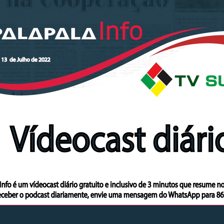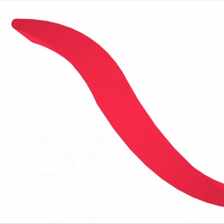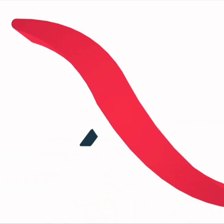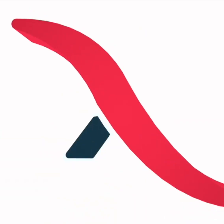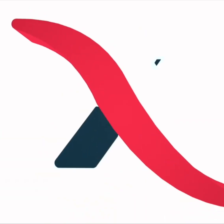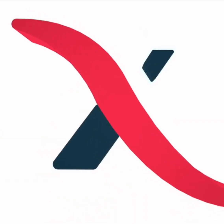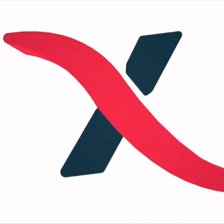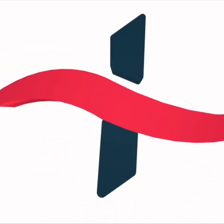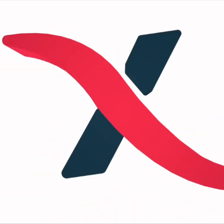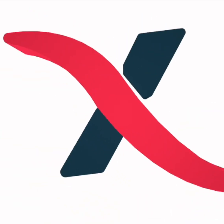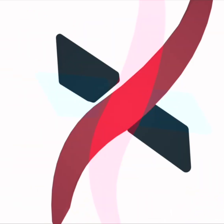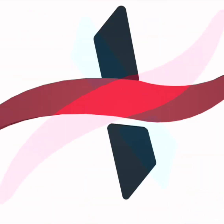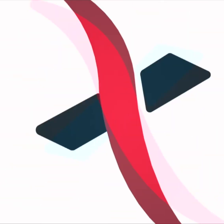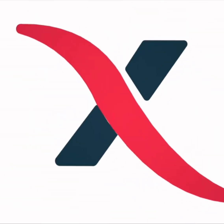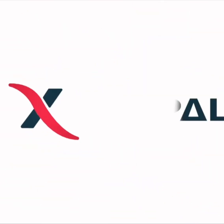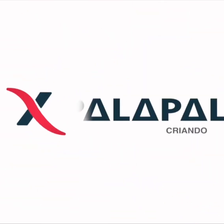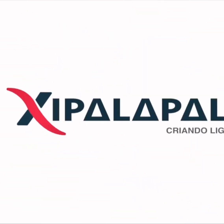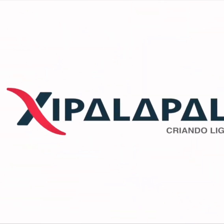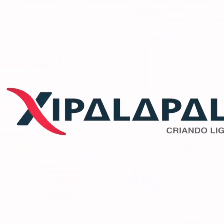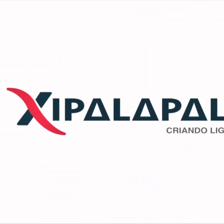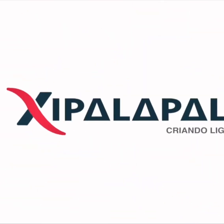Xipala Pala Info, edição 13 de julho.